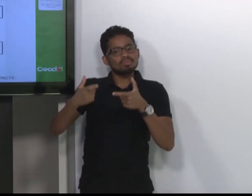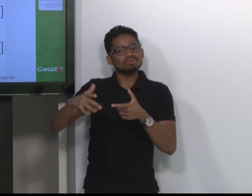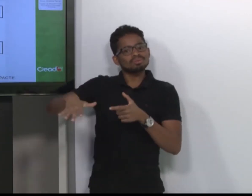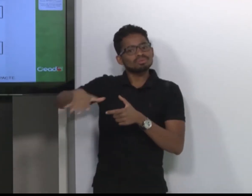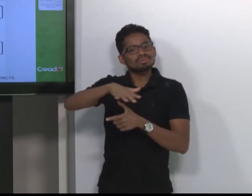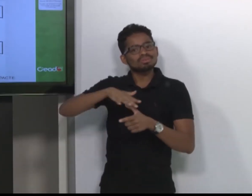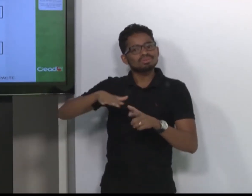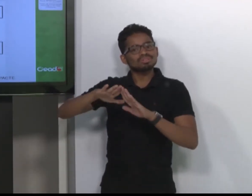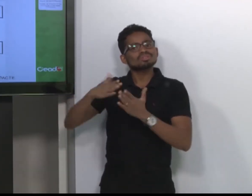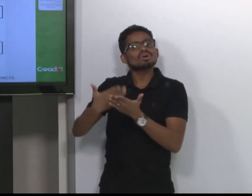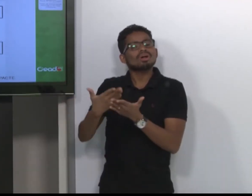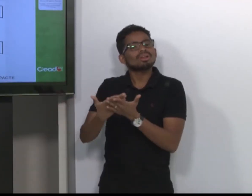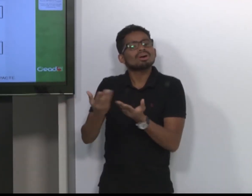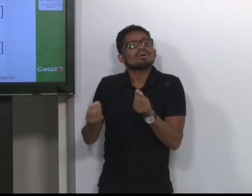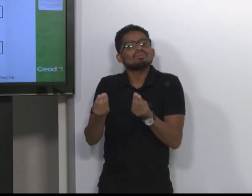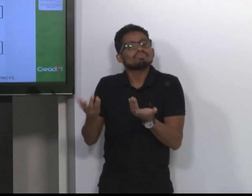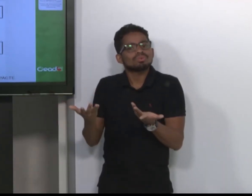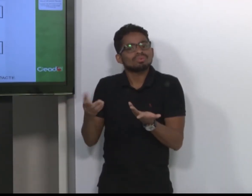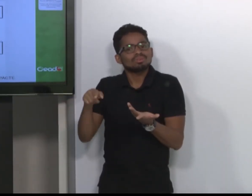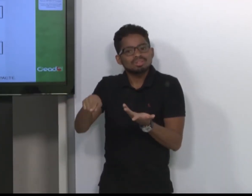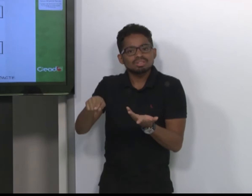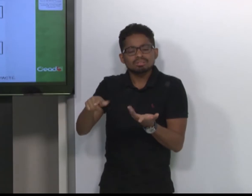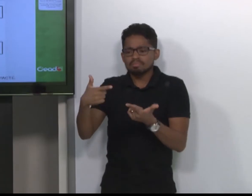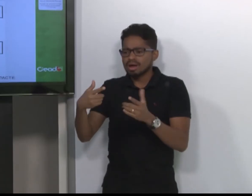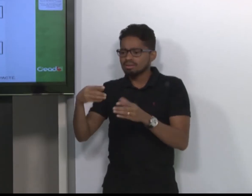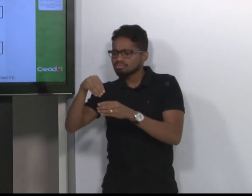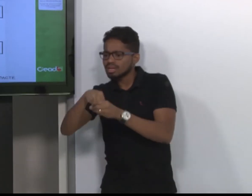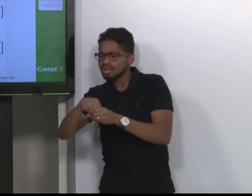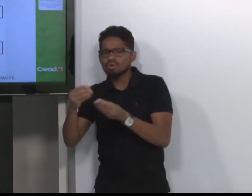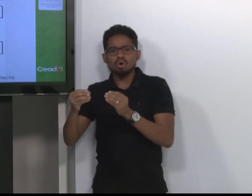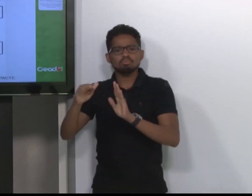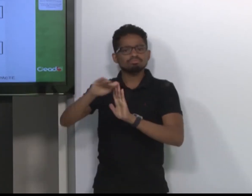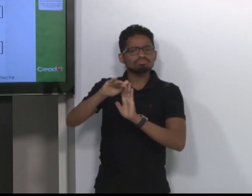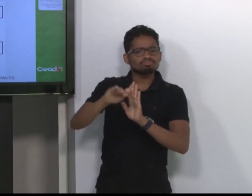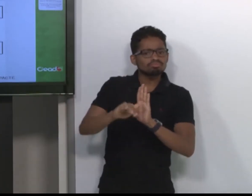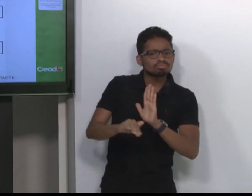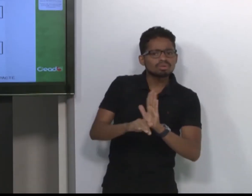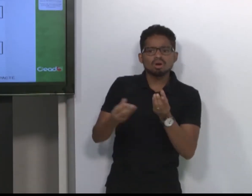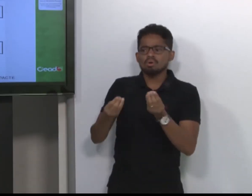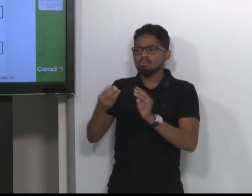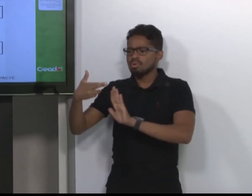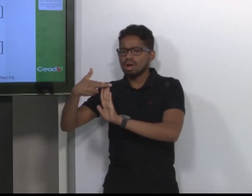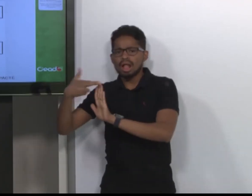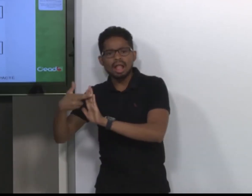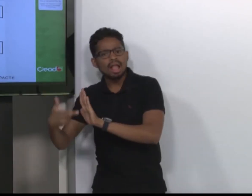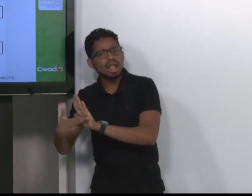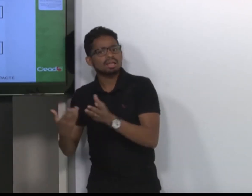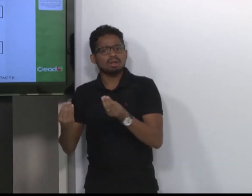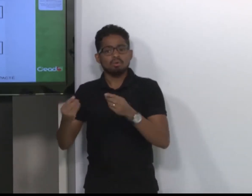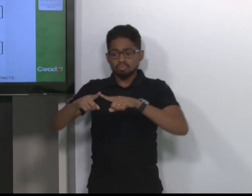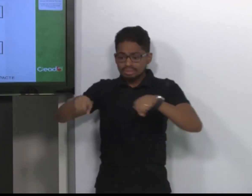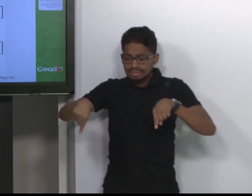ali, o que é necessário, quais as regras ali, como é o funcionamento da sala de aula.